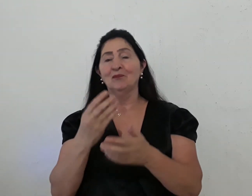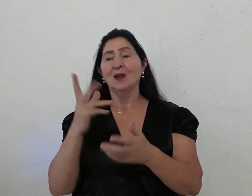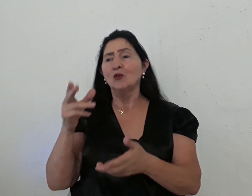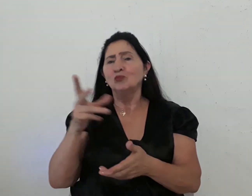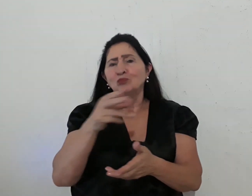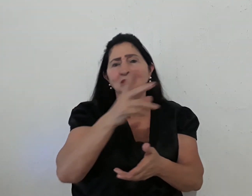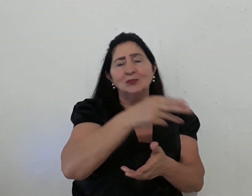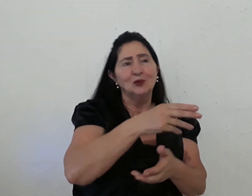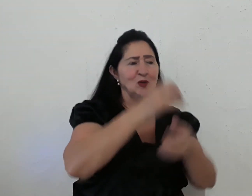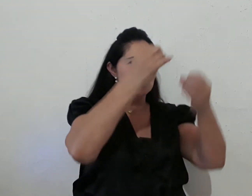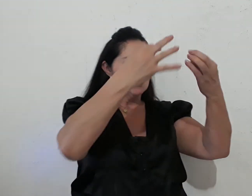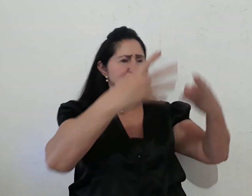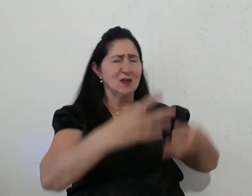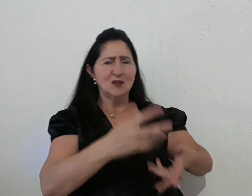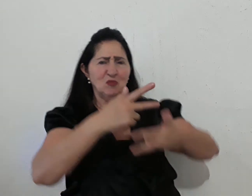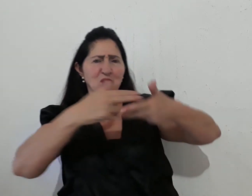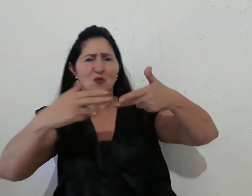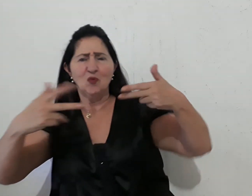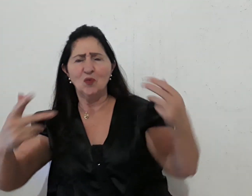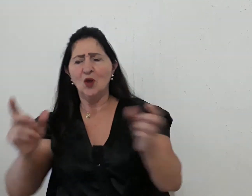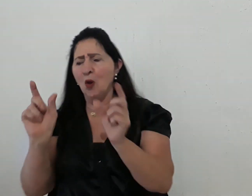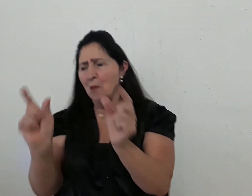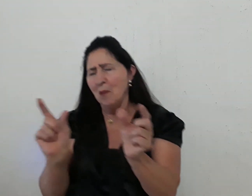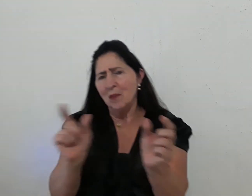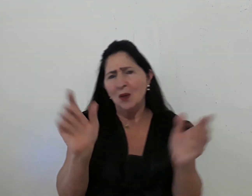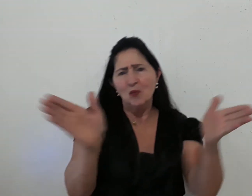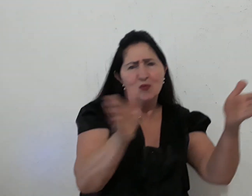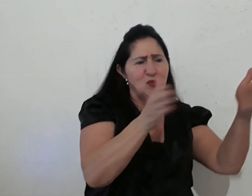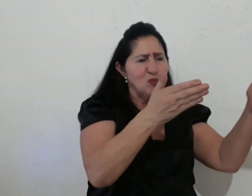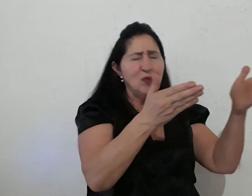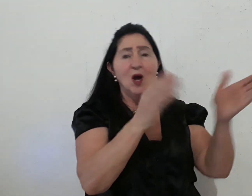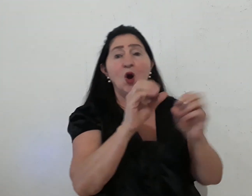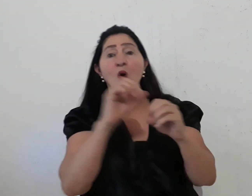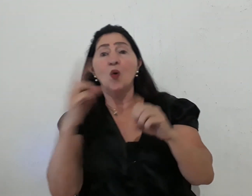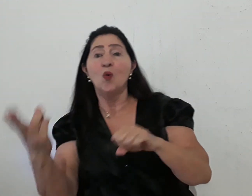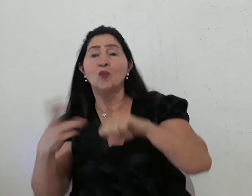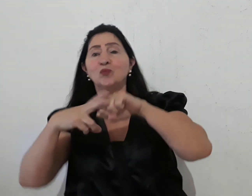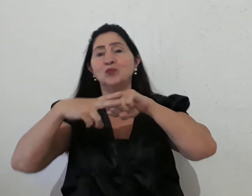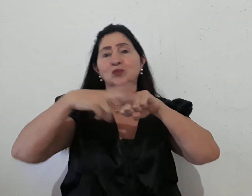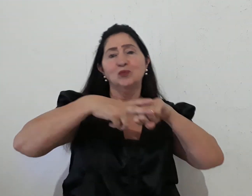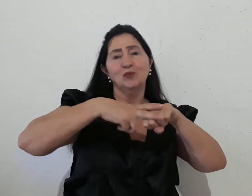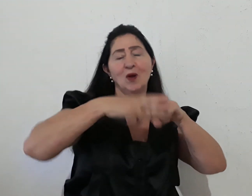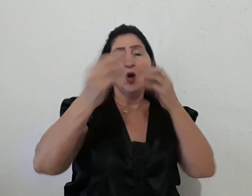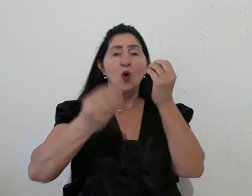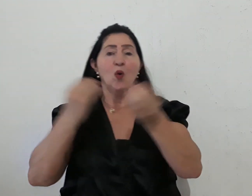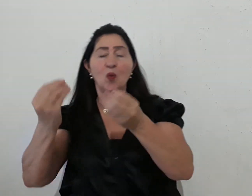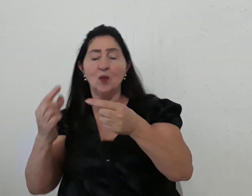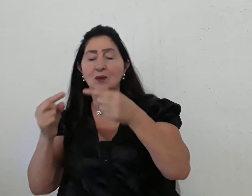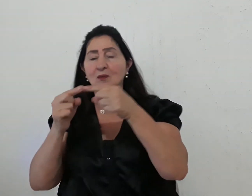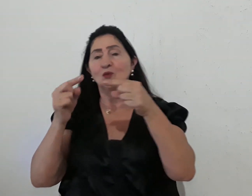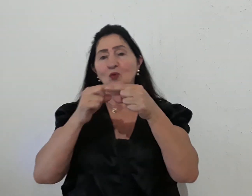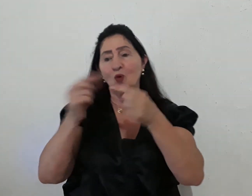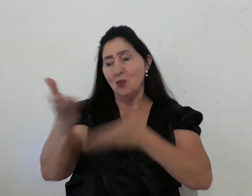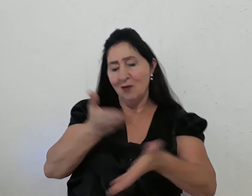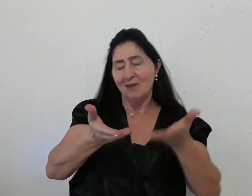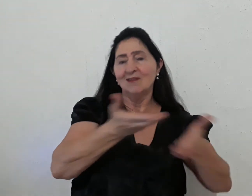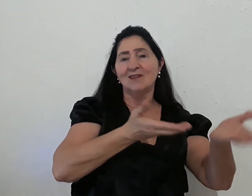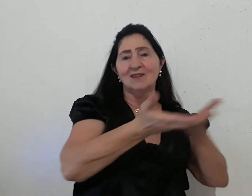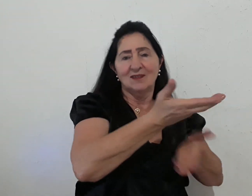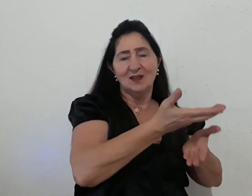de objeto, pedaço de uma cena ou ação e as relações de umas com as outras, formando um painel